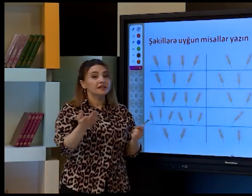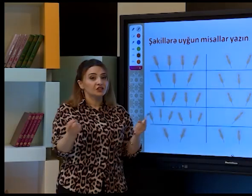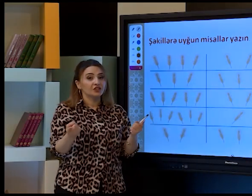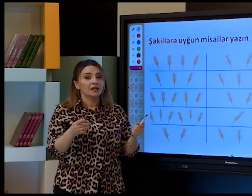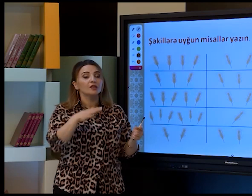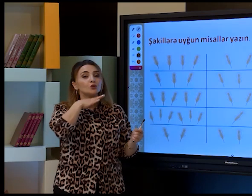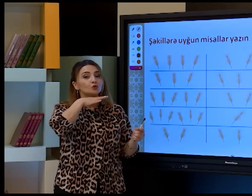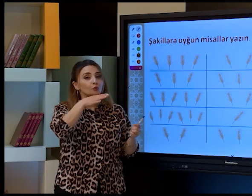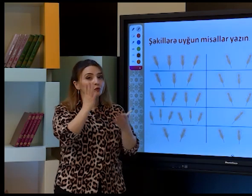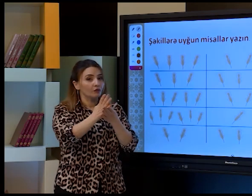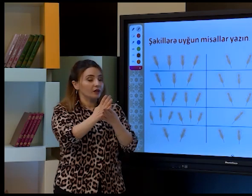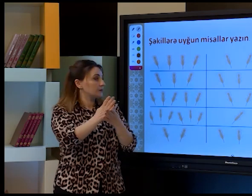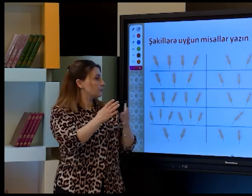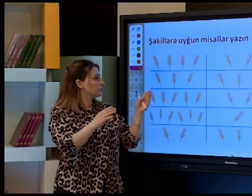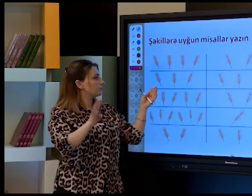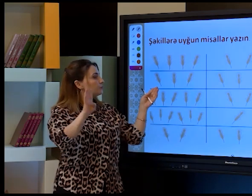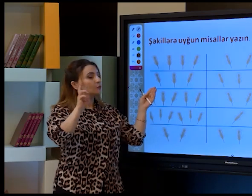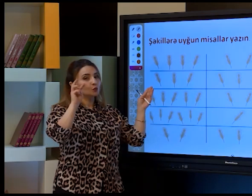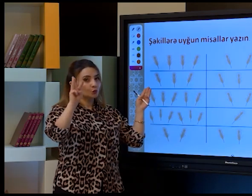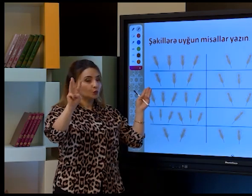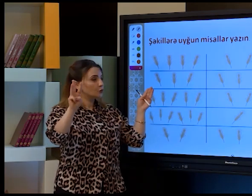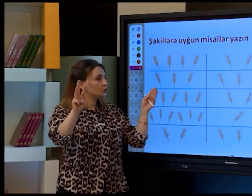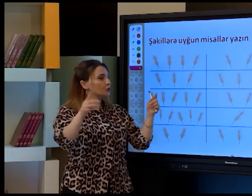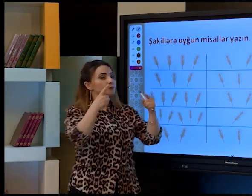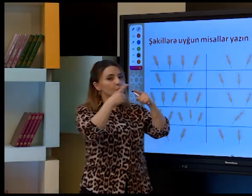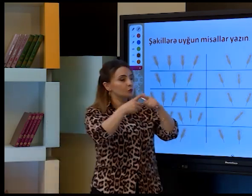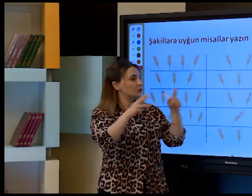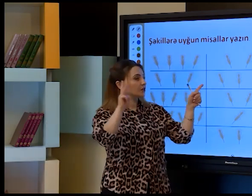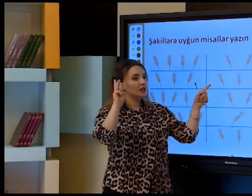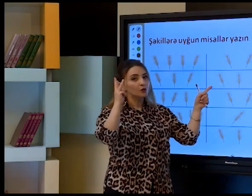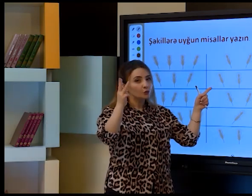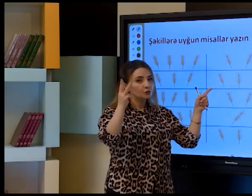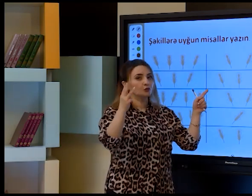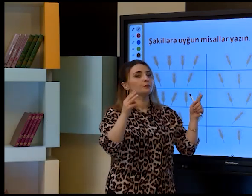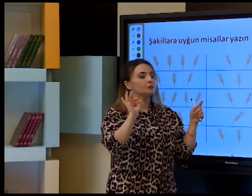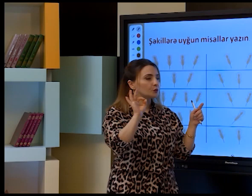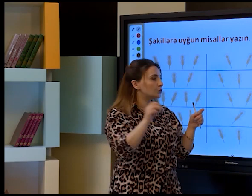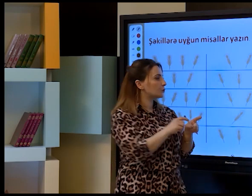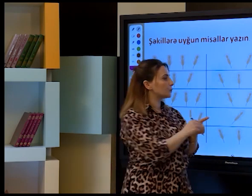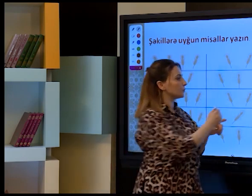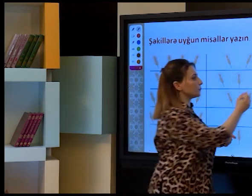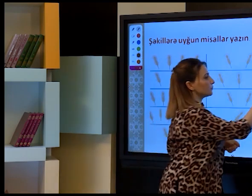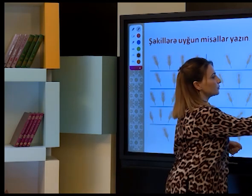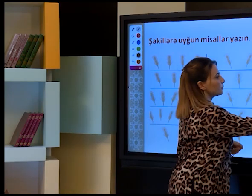Neçə sümbül var? 3 üstəgəl 3 düzdür.